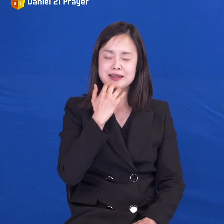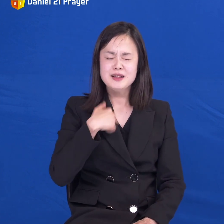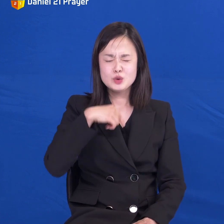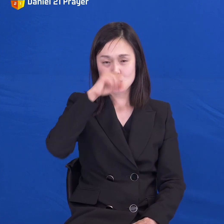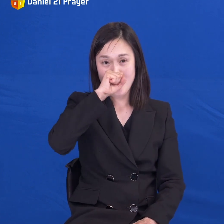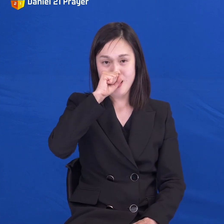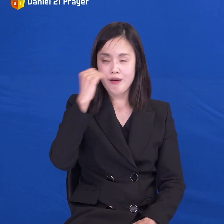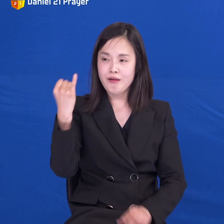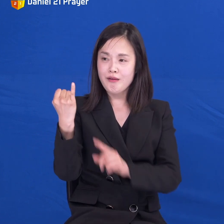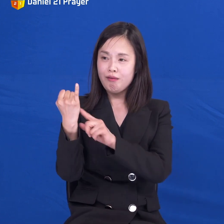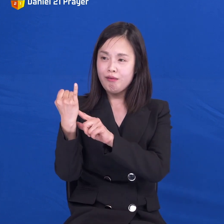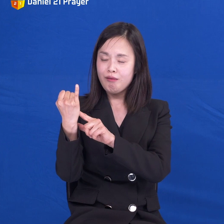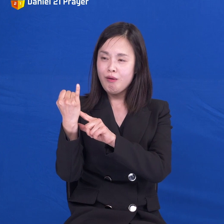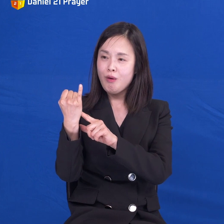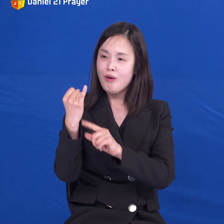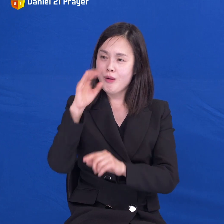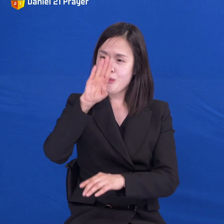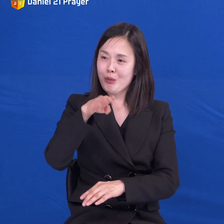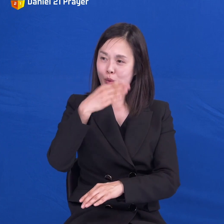롱코트를 입은 여자가 서 있는 거예요.